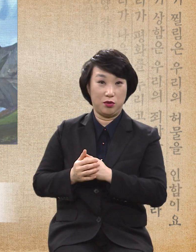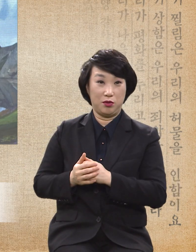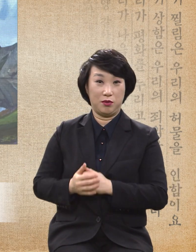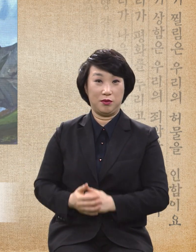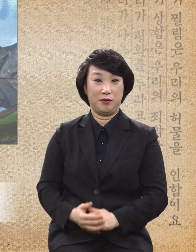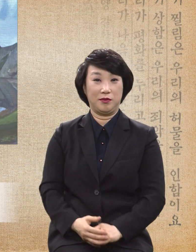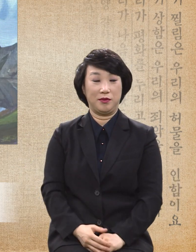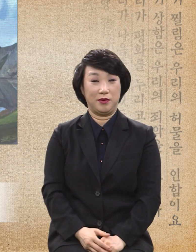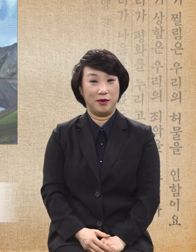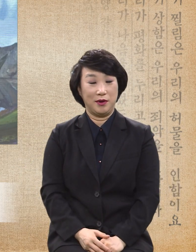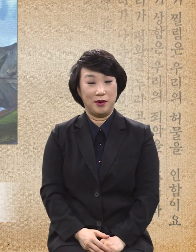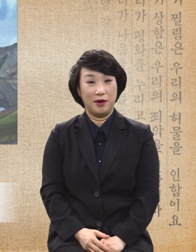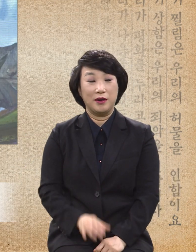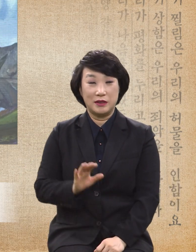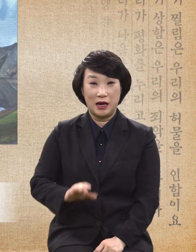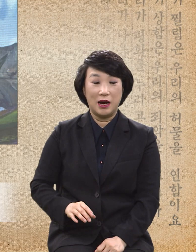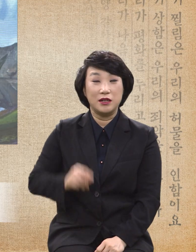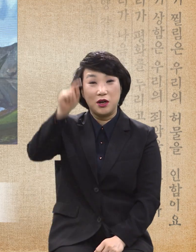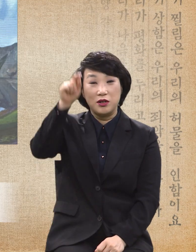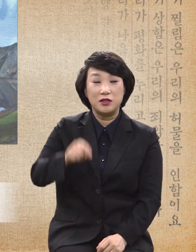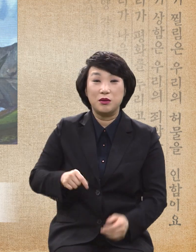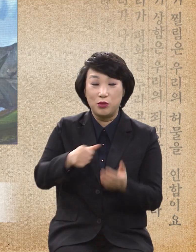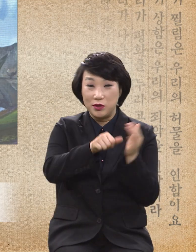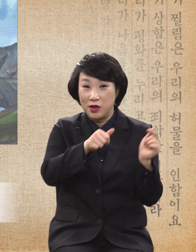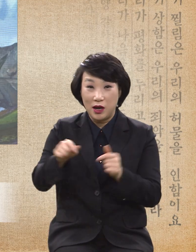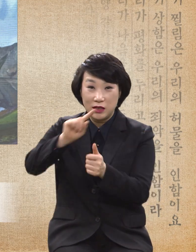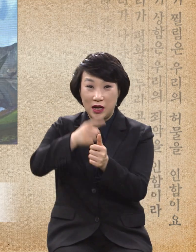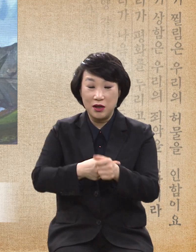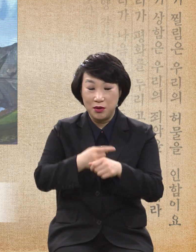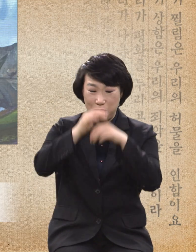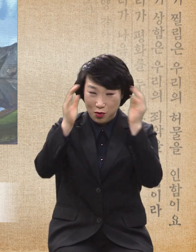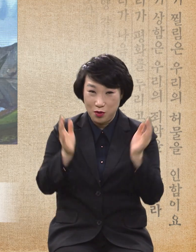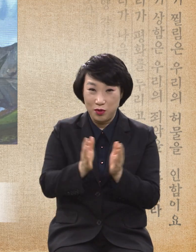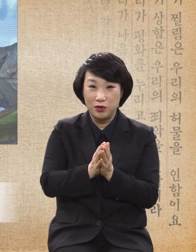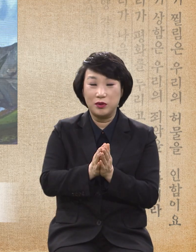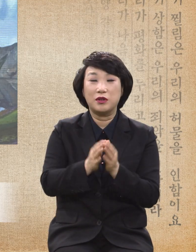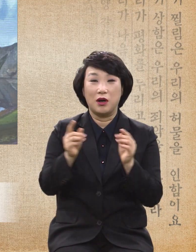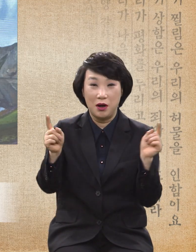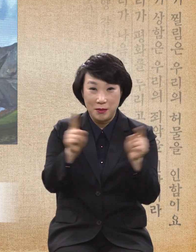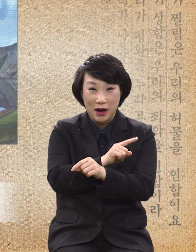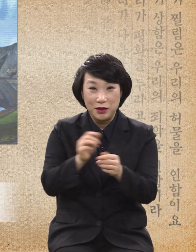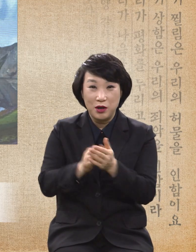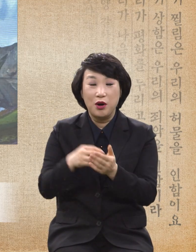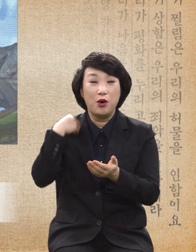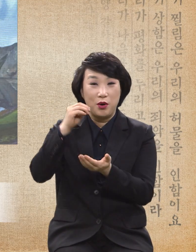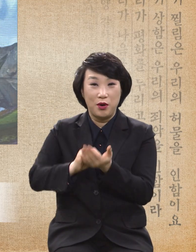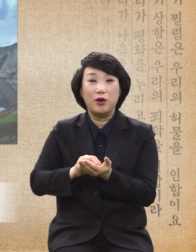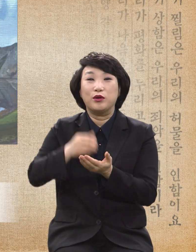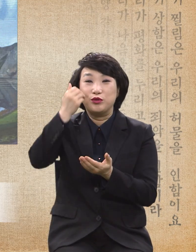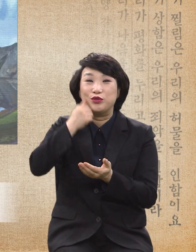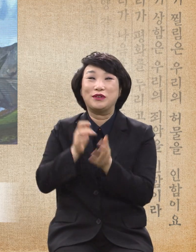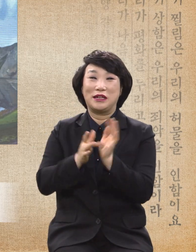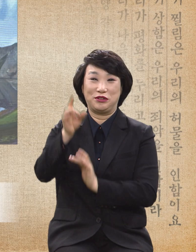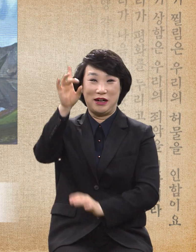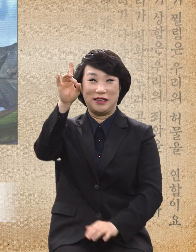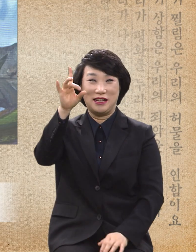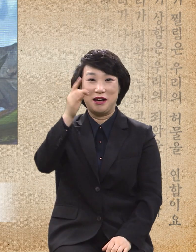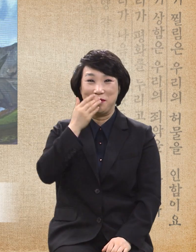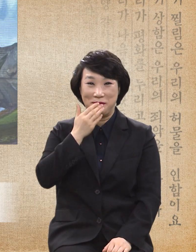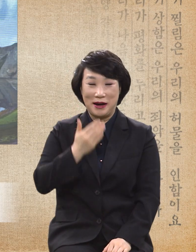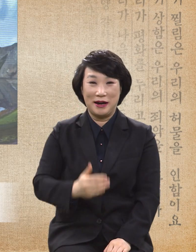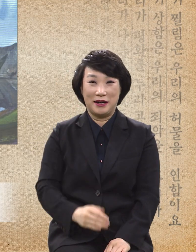아니요, 천지만물의 자연 질서를 모순시키고 정상으로 돌릴 수 있는 분은 예수밖에